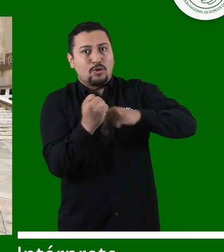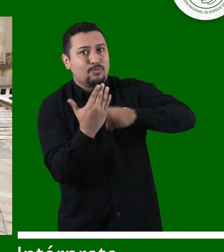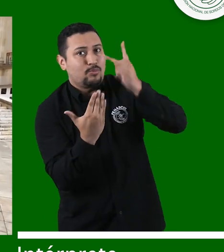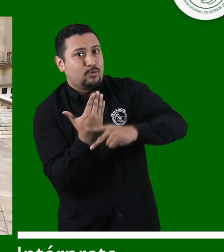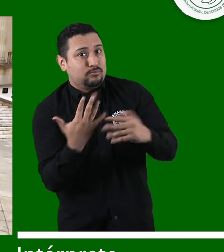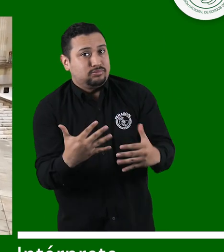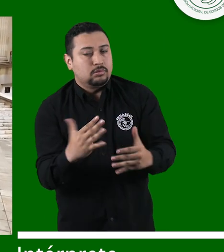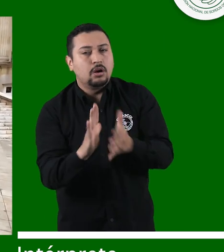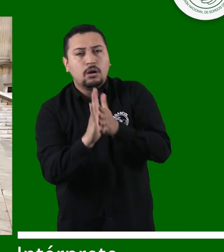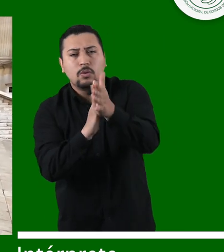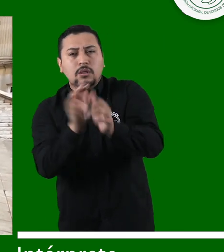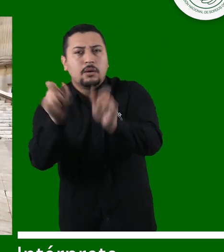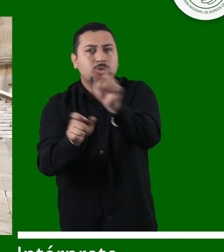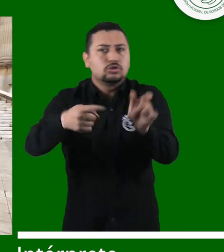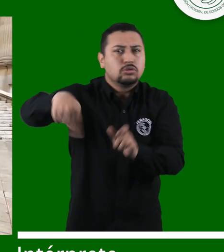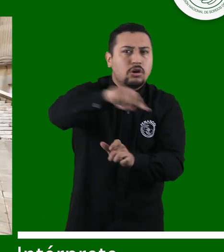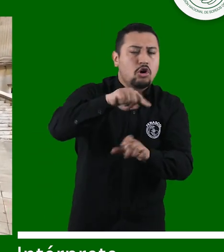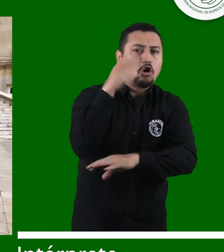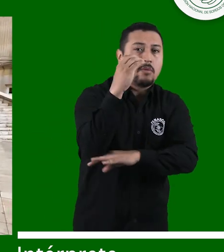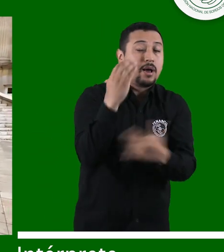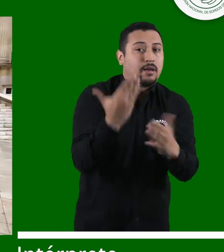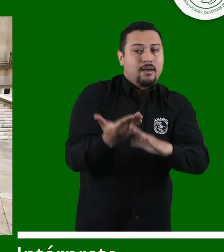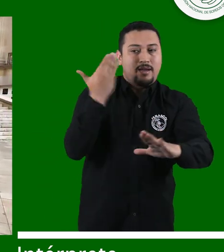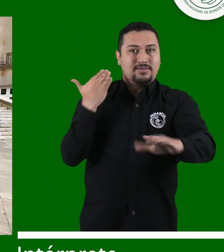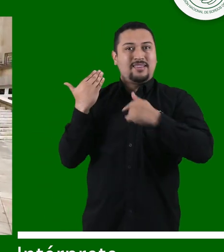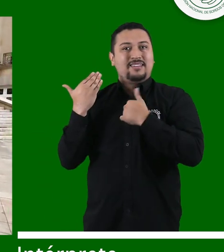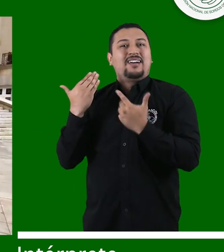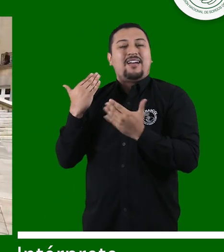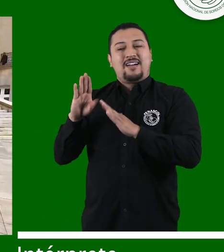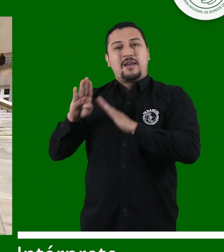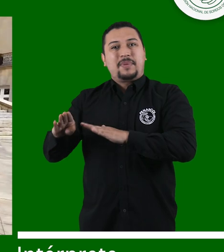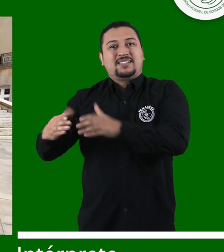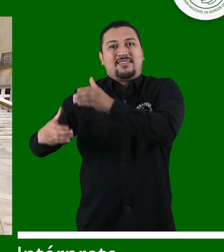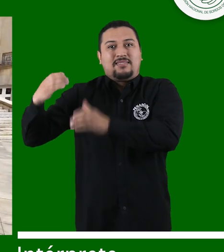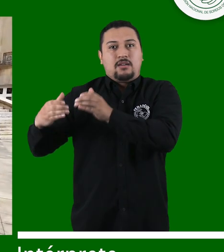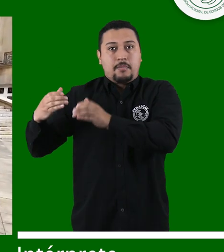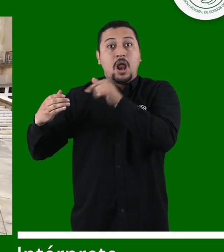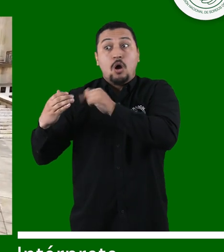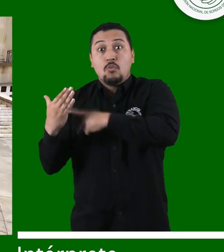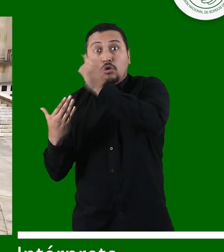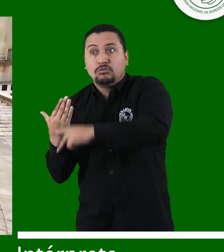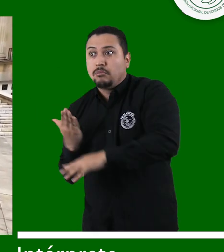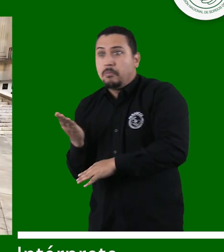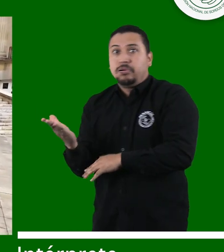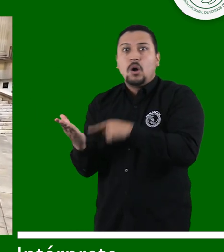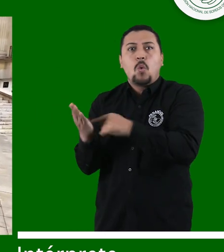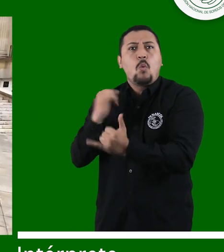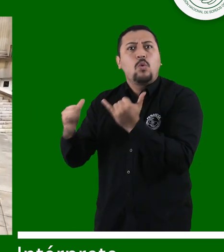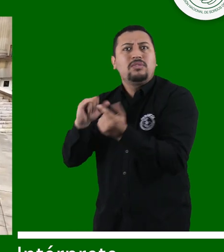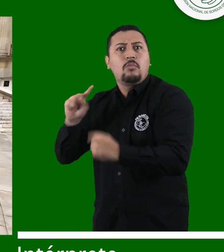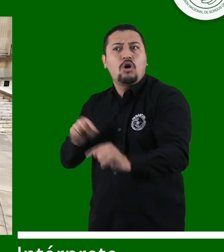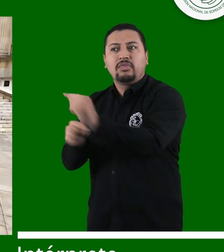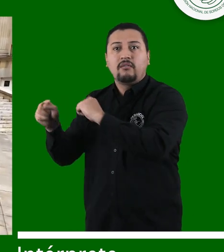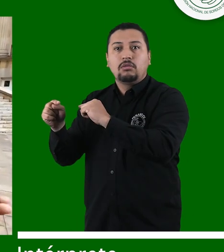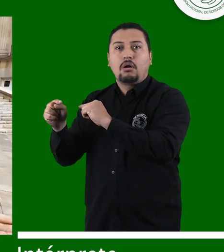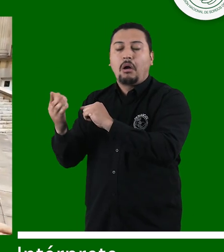que en el periodo pasado cuando fui representante a la Cámara se hundió este proyecto en último debate en Senado. Hoy,